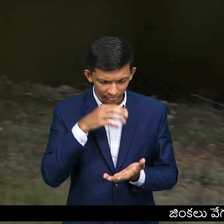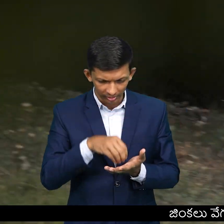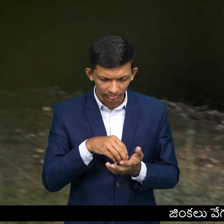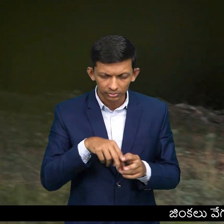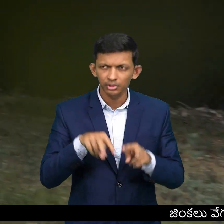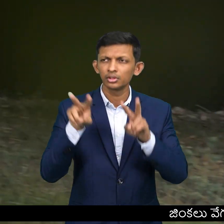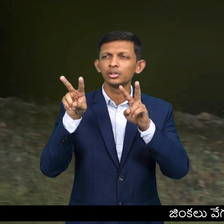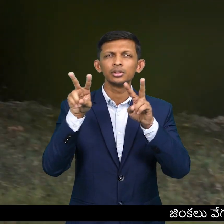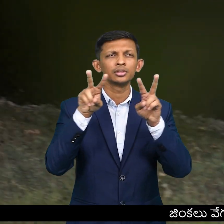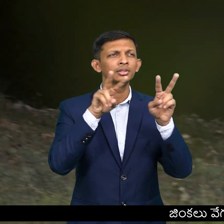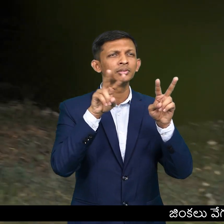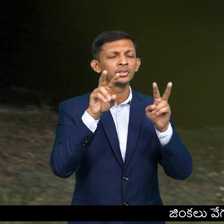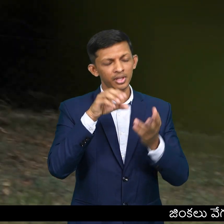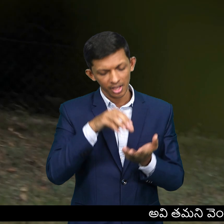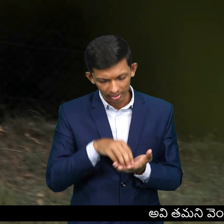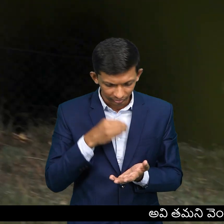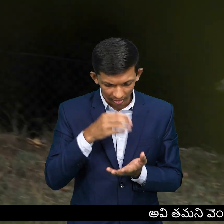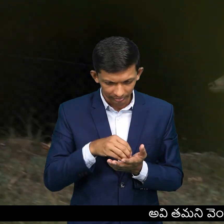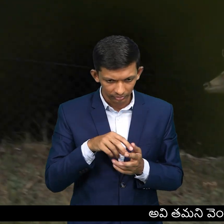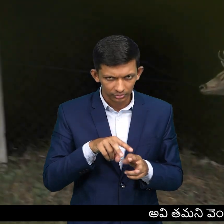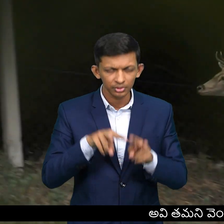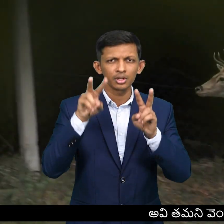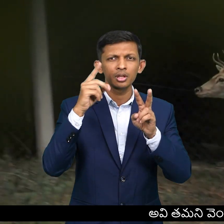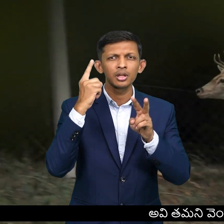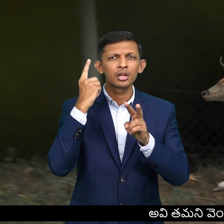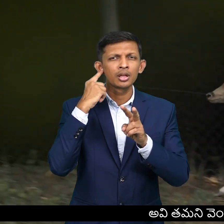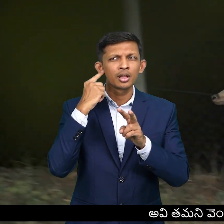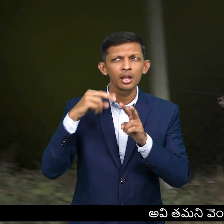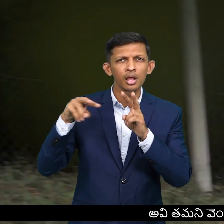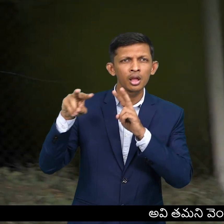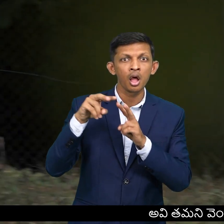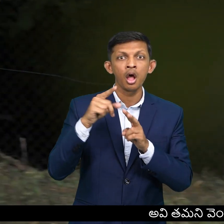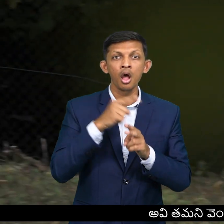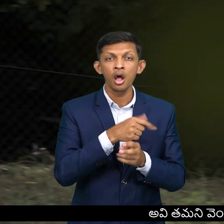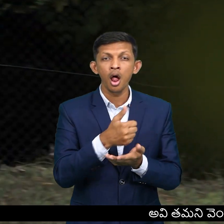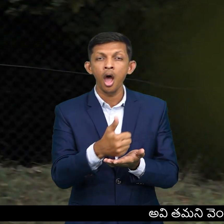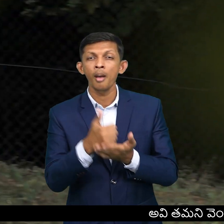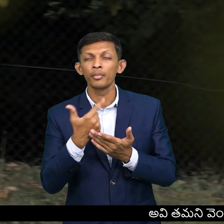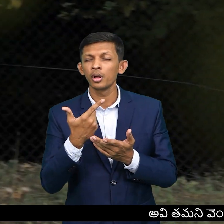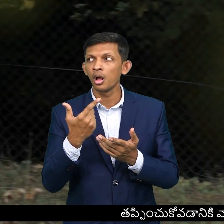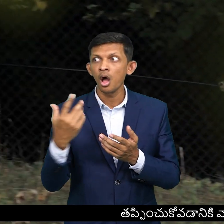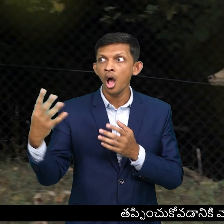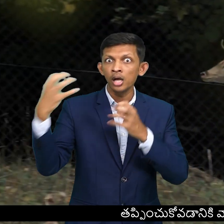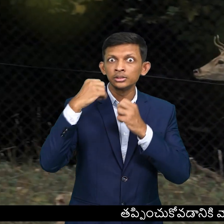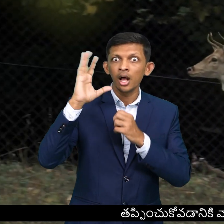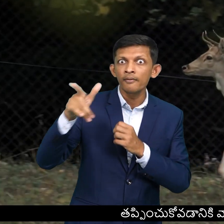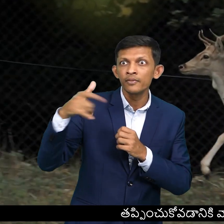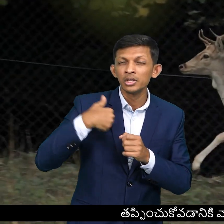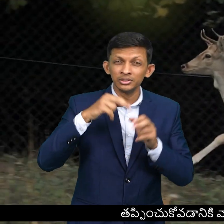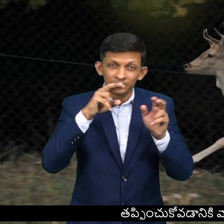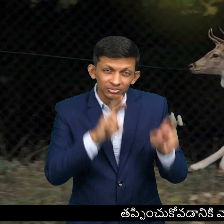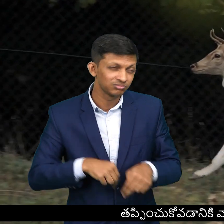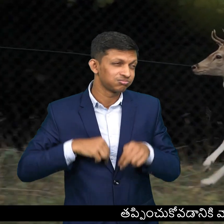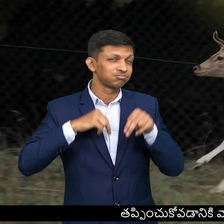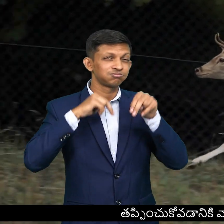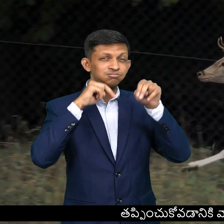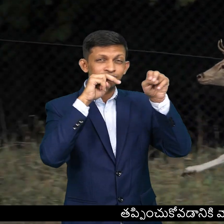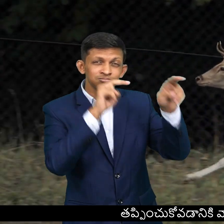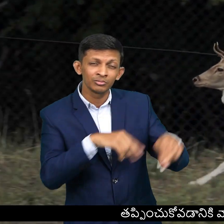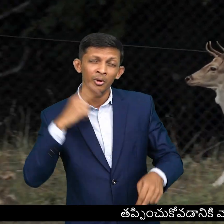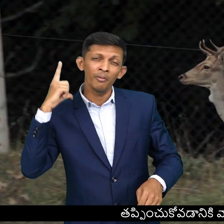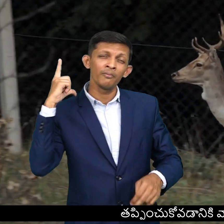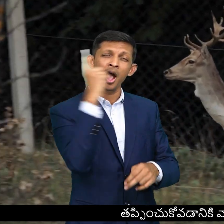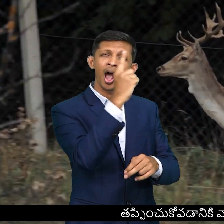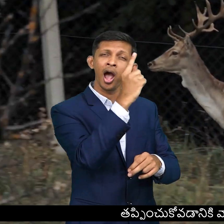జింకలు వేగంగా పరిగెత్తగలవు. అవి తమని వెంటాడే జంతువుల నుండి తప్పించుకోవడానికి వాటి